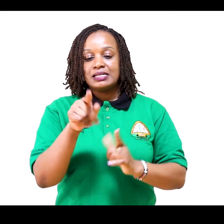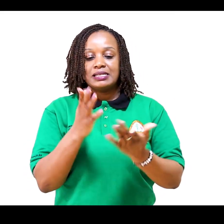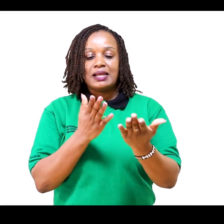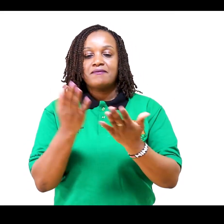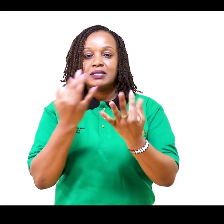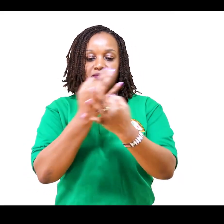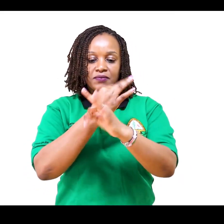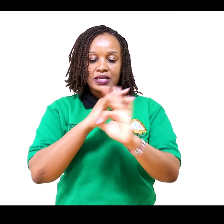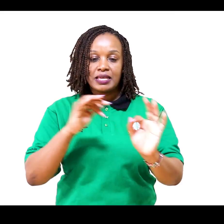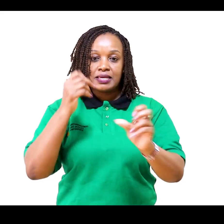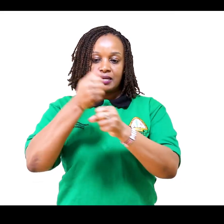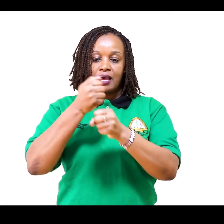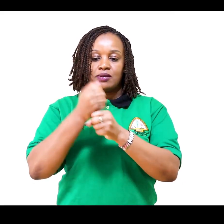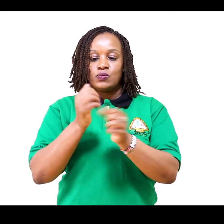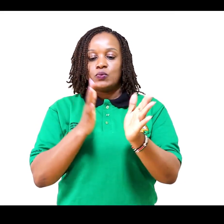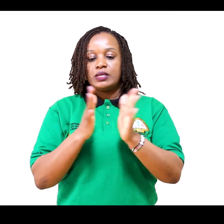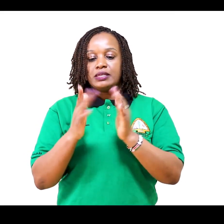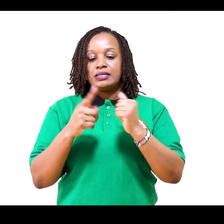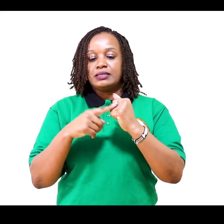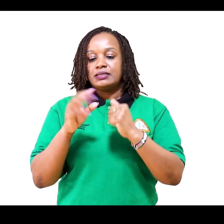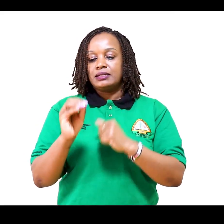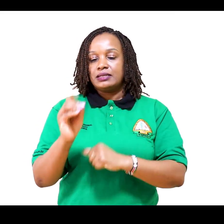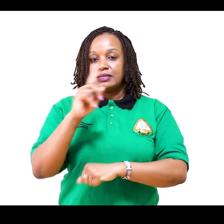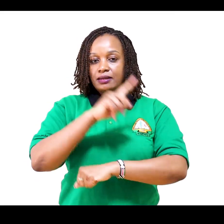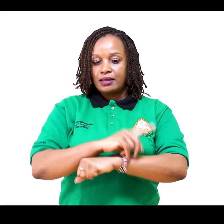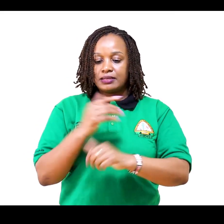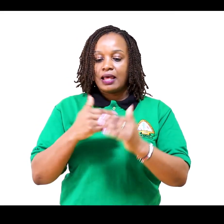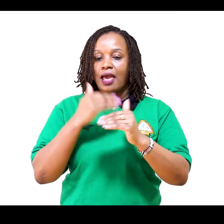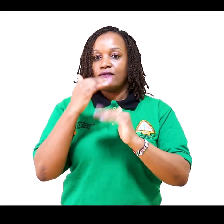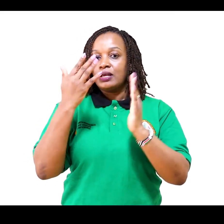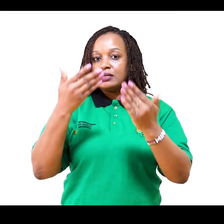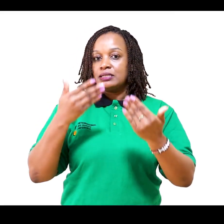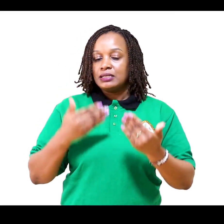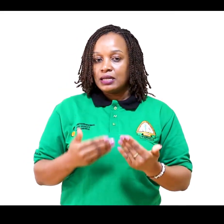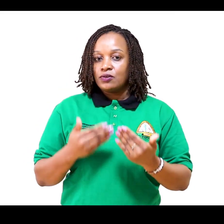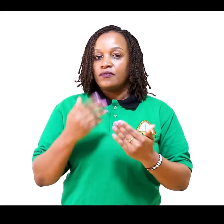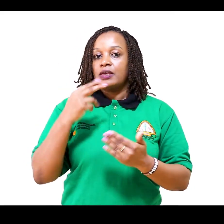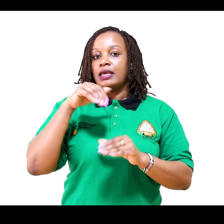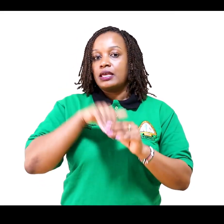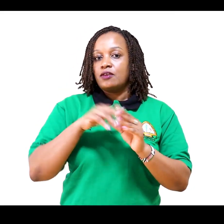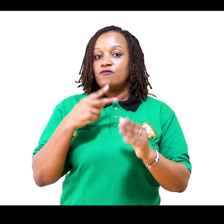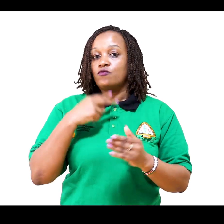benki. Huduma hii haina malipo na inafanywa ndani ya siku 60 baada ya kupokea